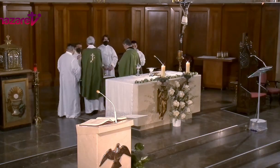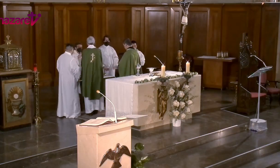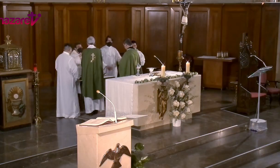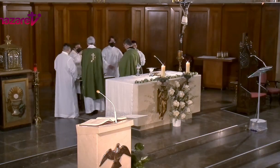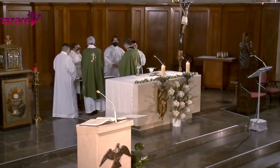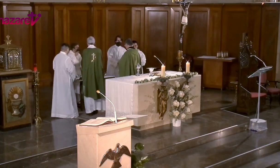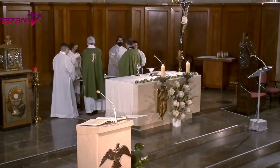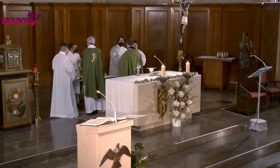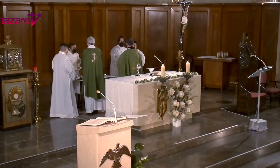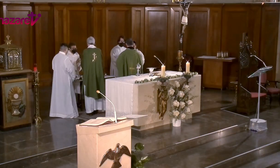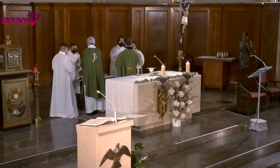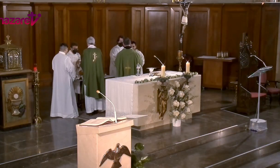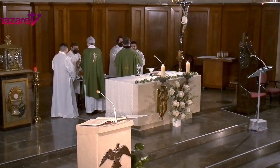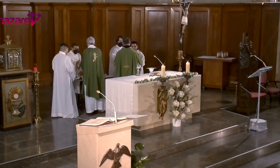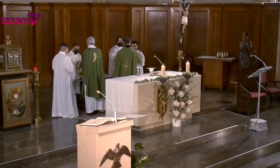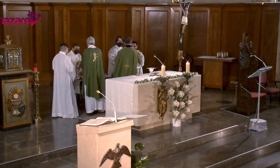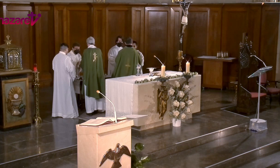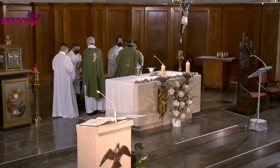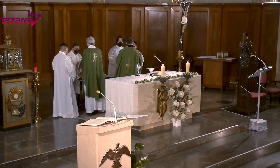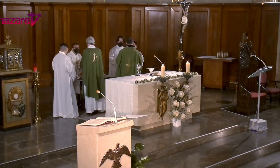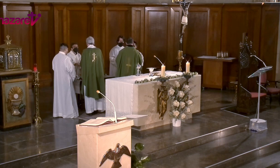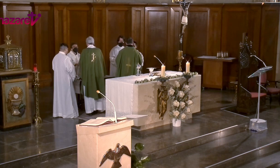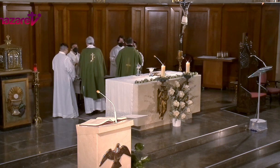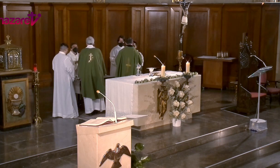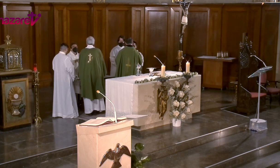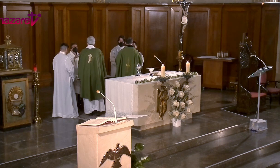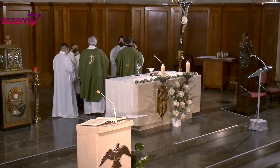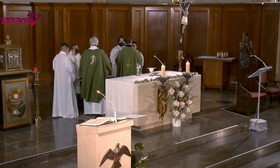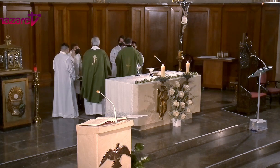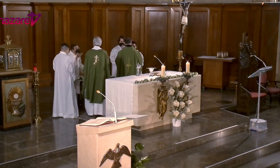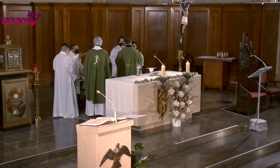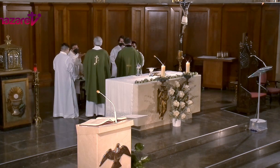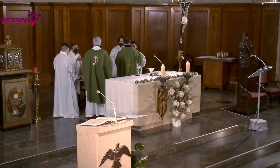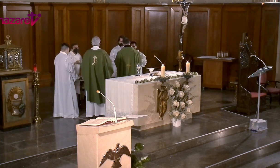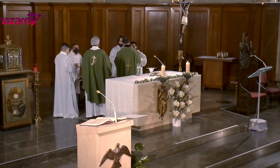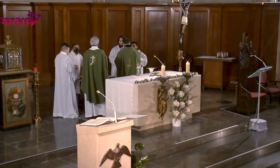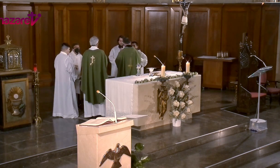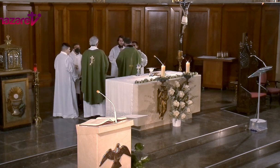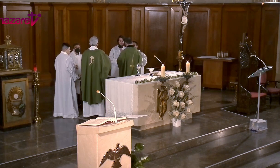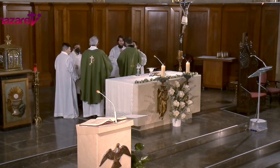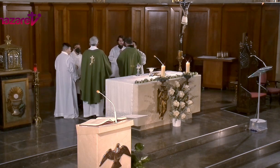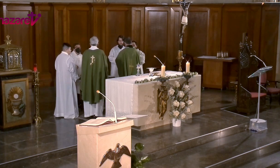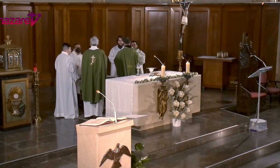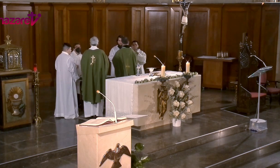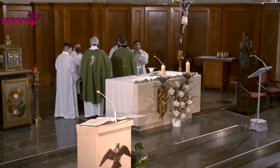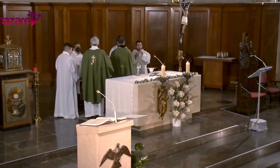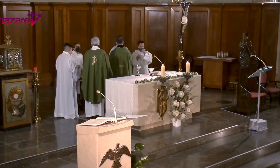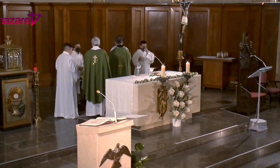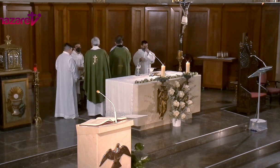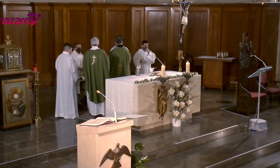entero y desfallece todo si te mira.